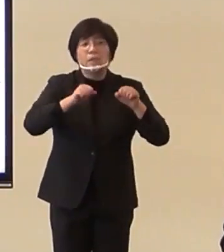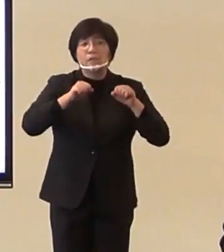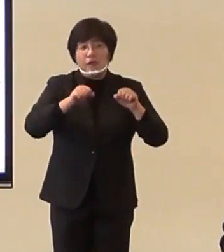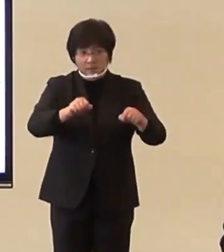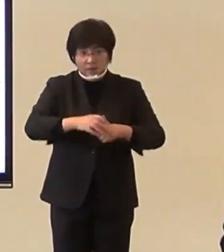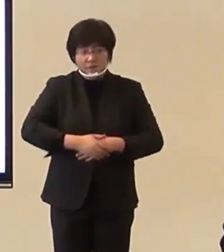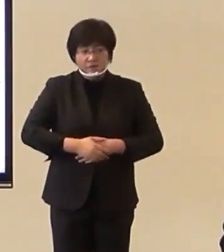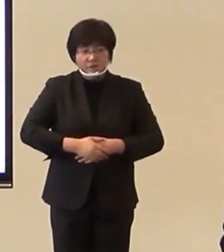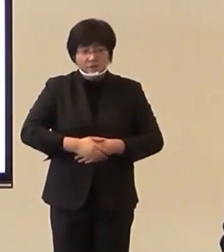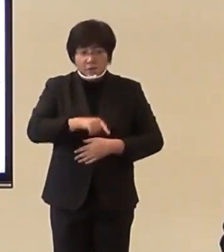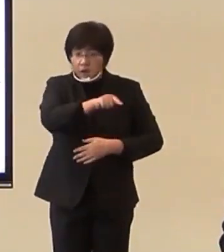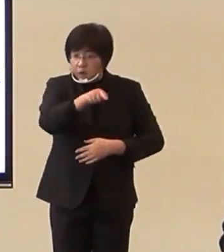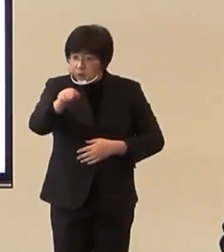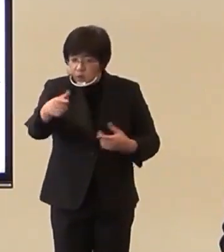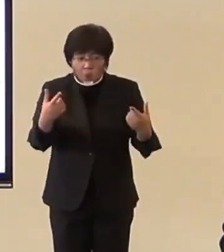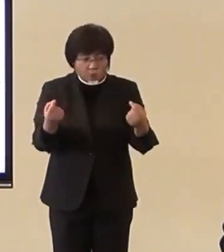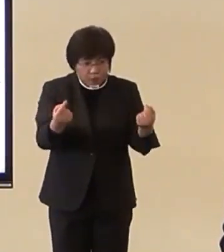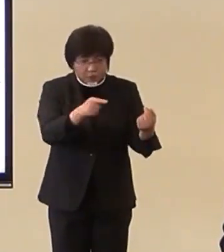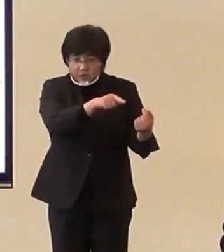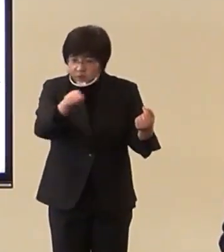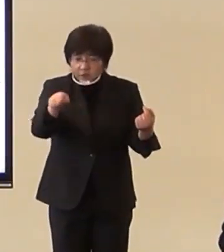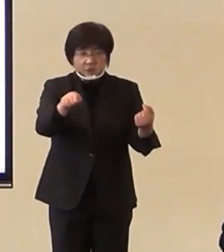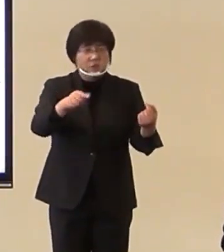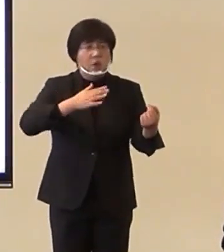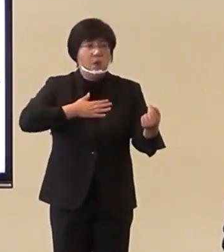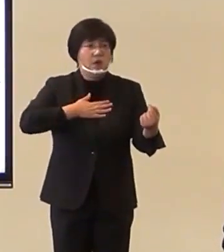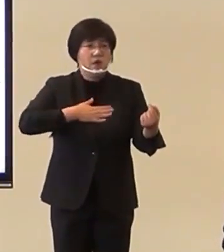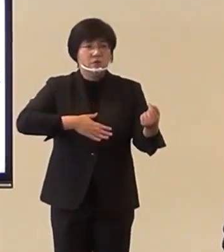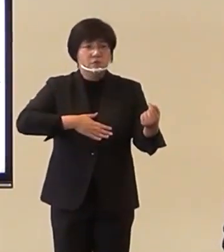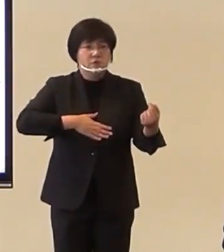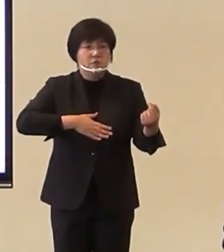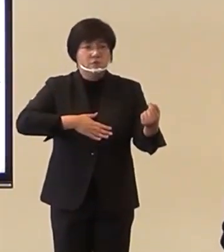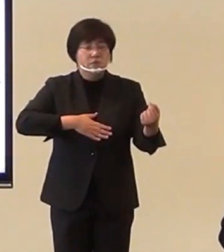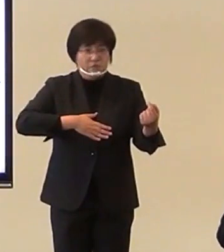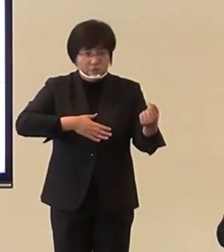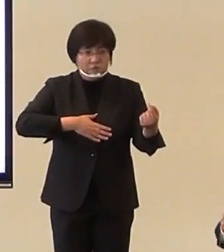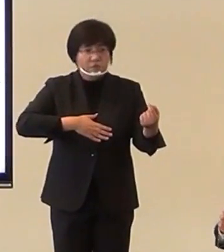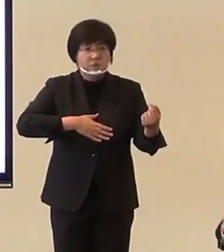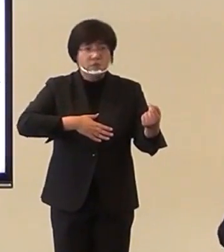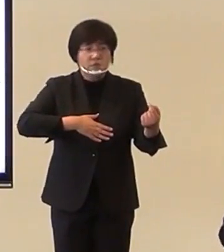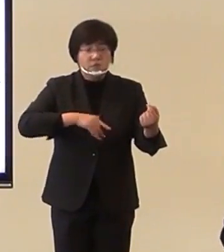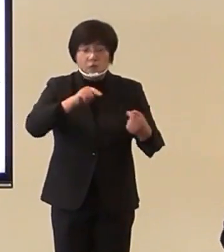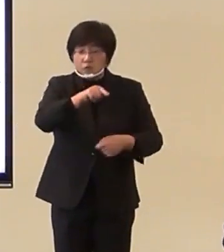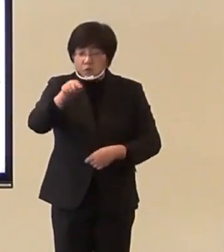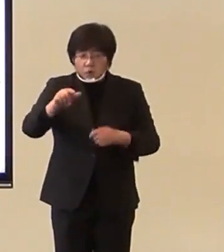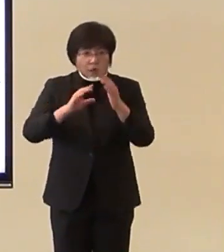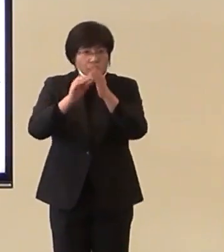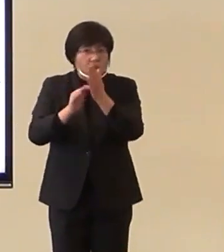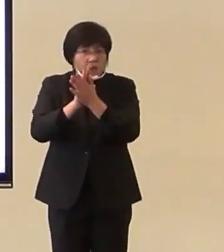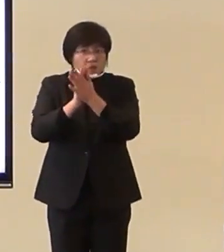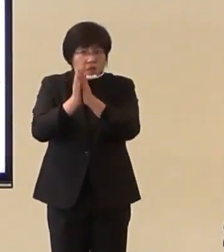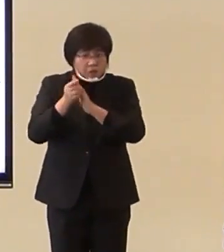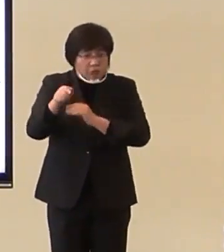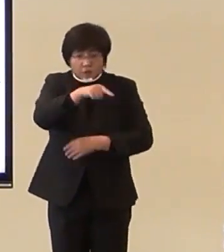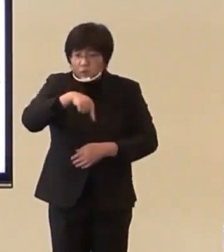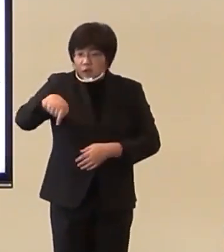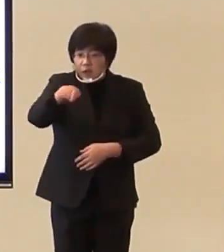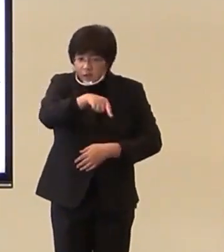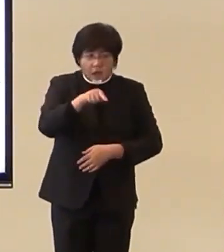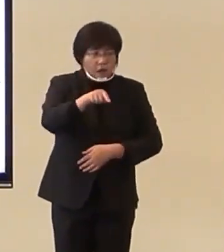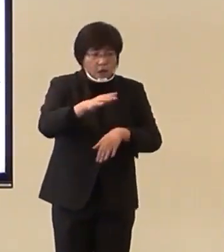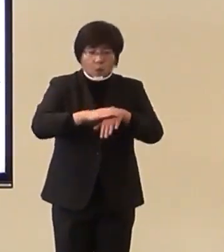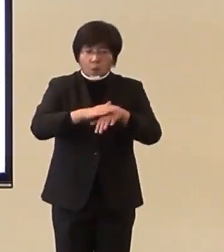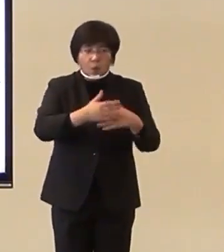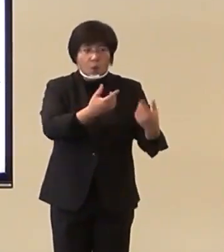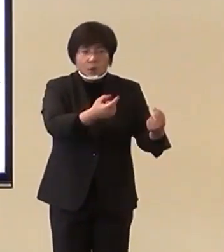でしょうということについてはもちろん分かっておりますから、その共通点については県の中で共通なものを使っていただきたい、